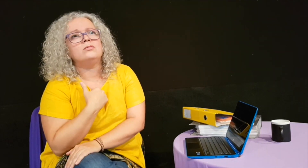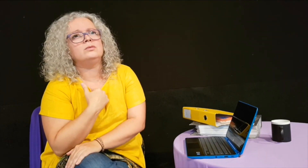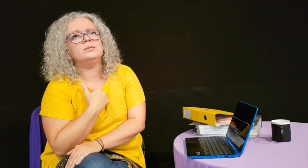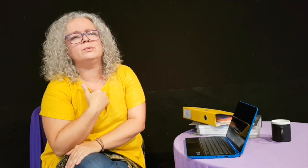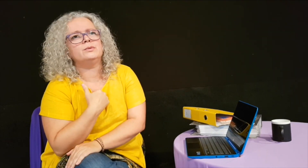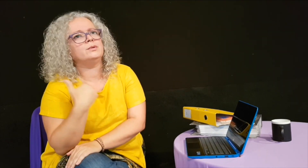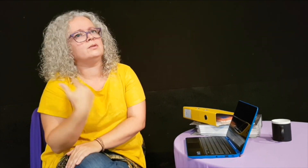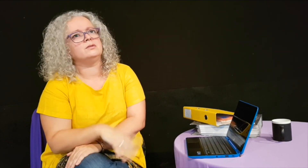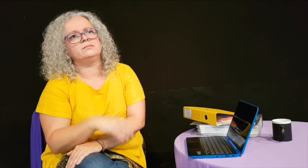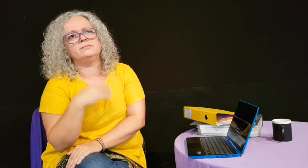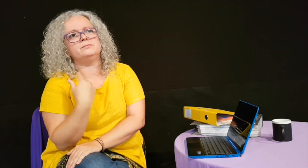es